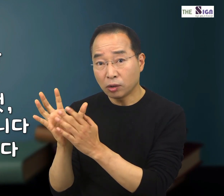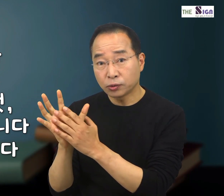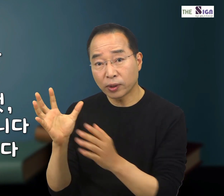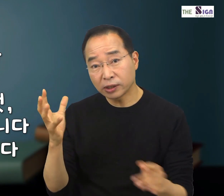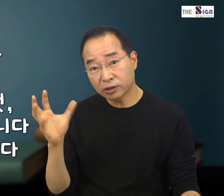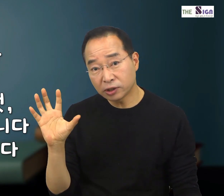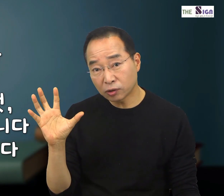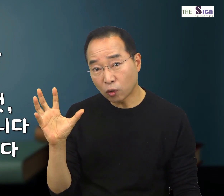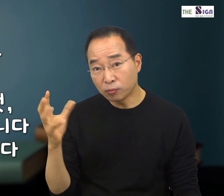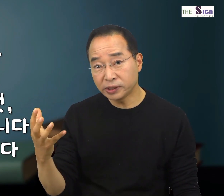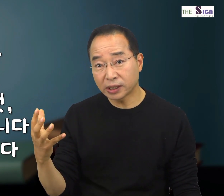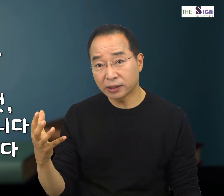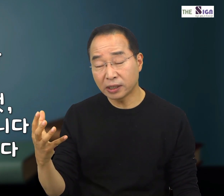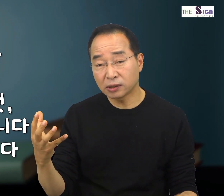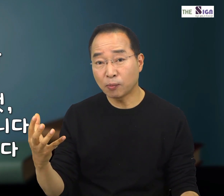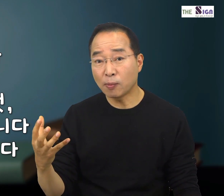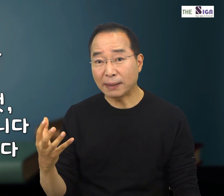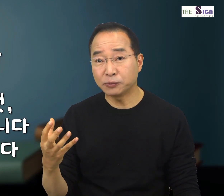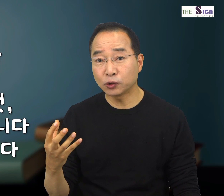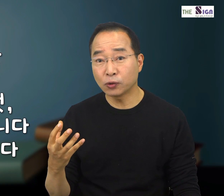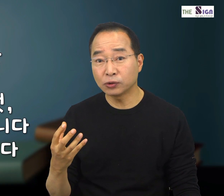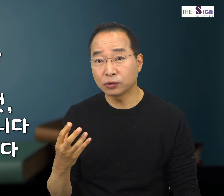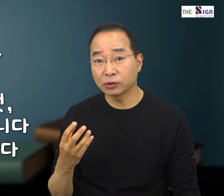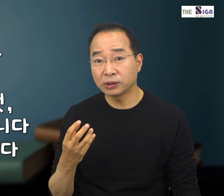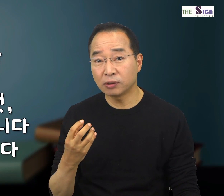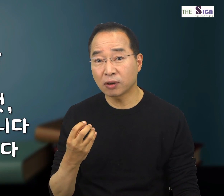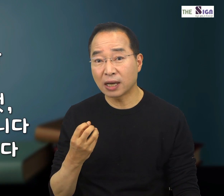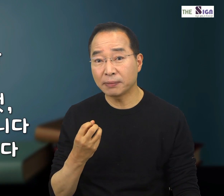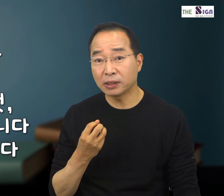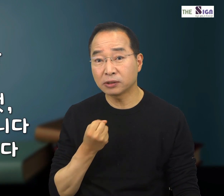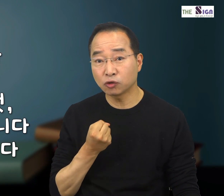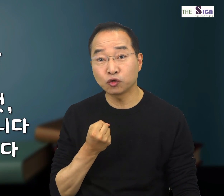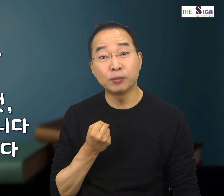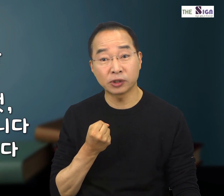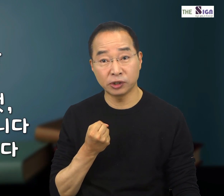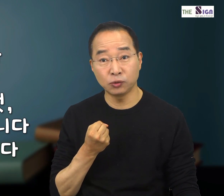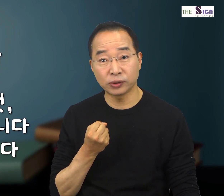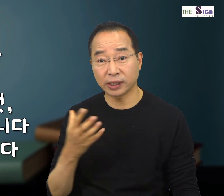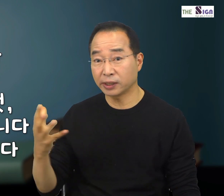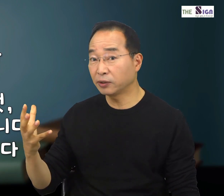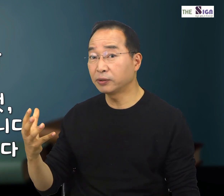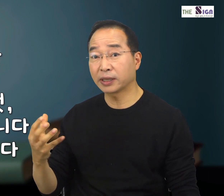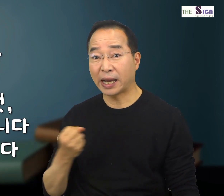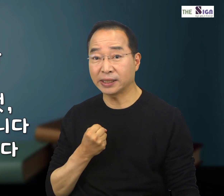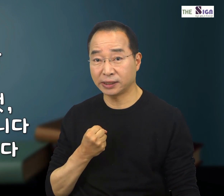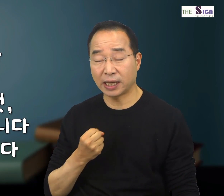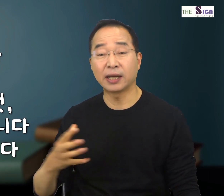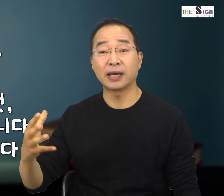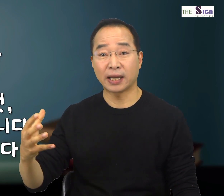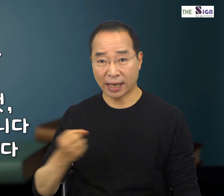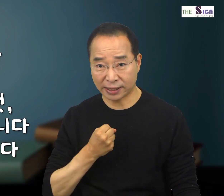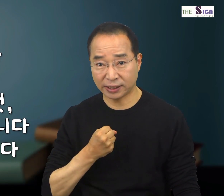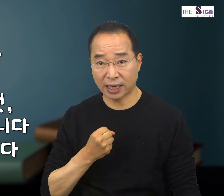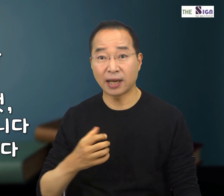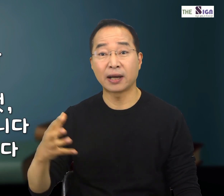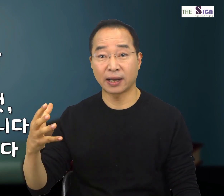손가락 전체적으로 오므린 상태에서 몸 안쪽으로 들어가면서 주먹 쥐는 동작이에요. 가지다, 가지다,